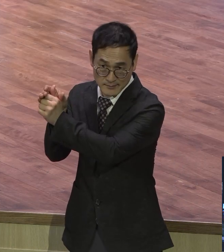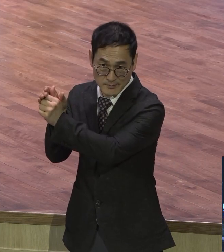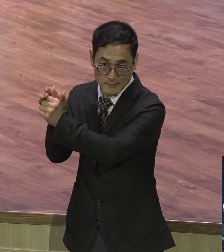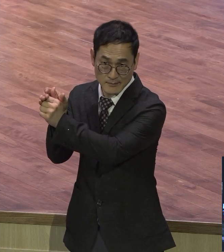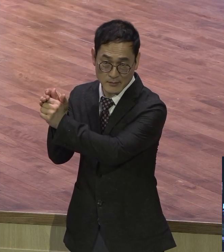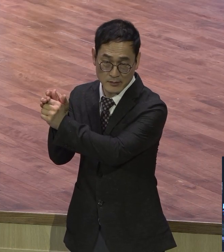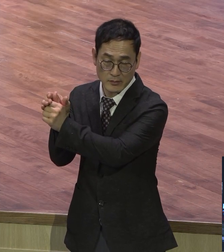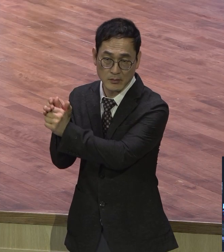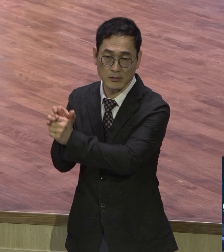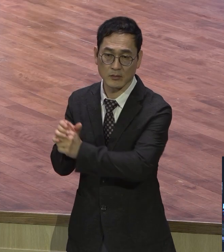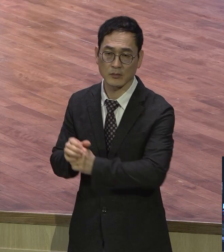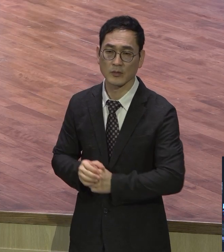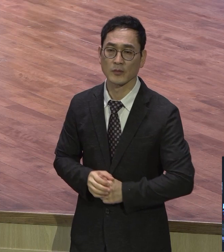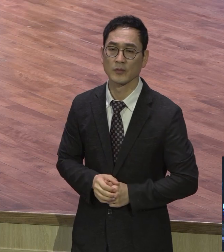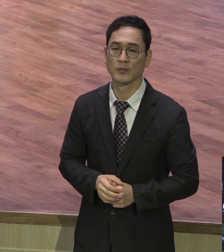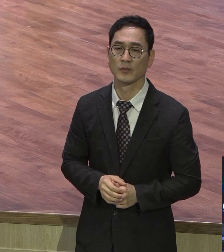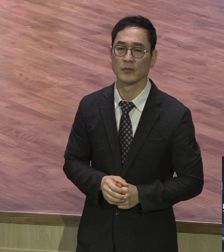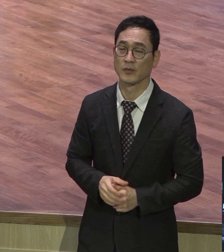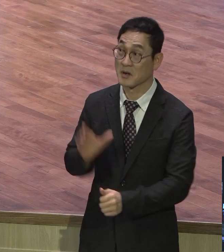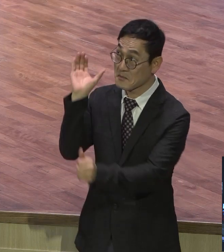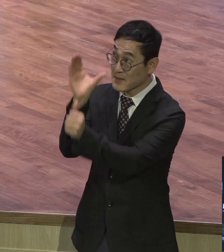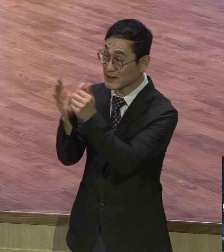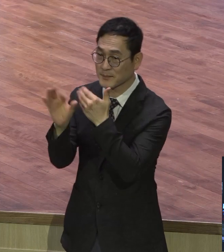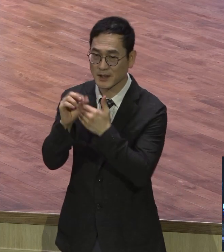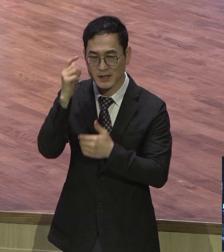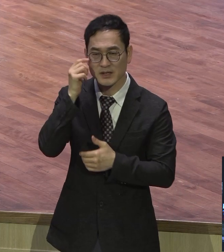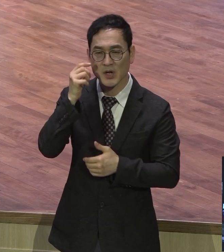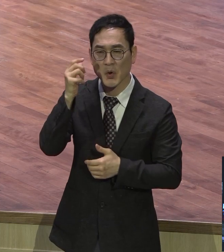그래야 뭐요? 내 영혼 평안해지.